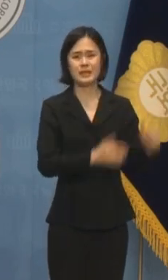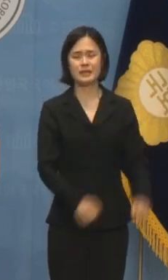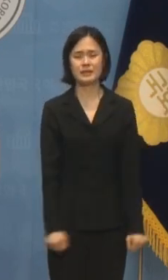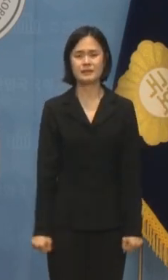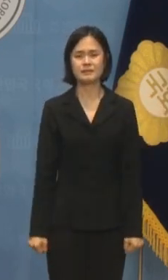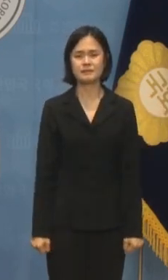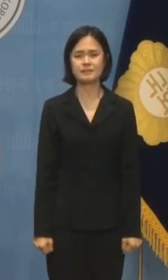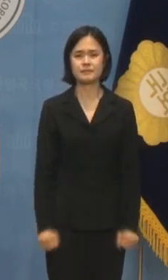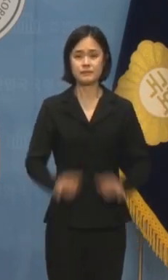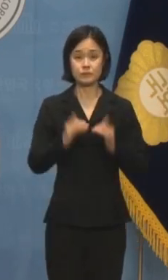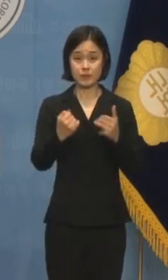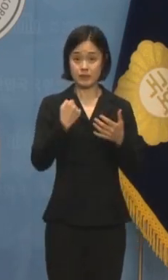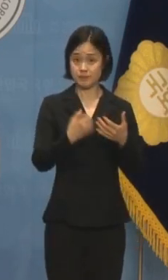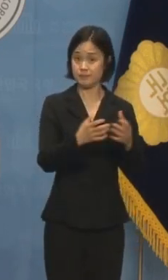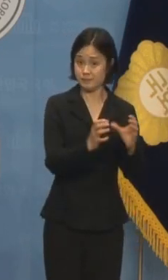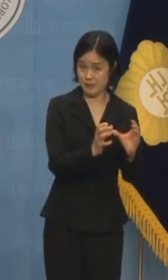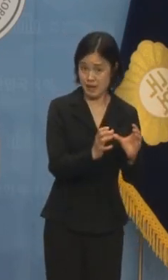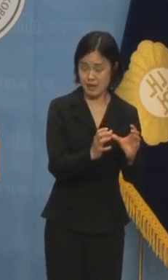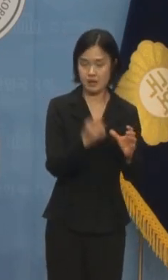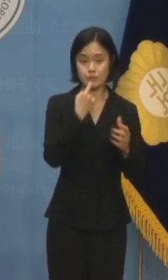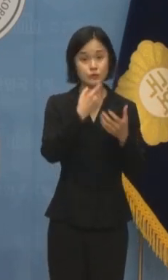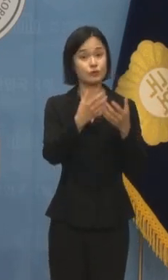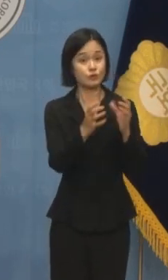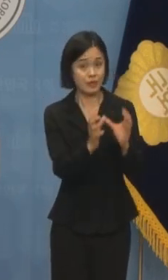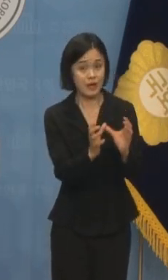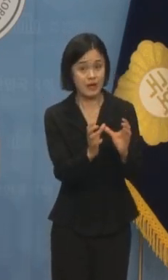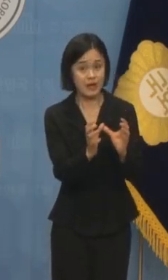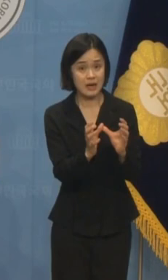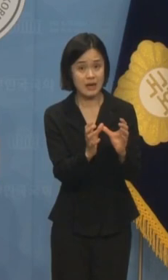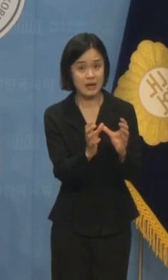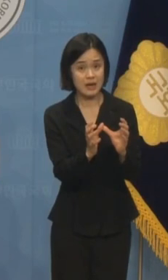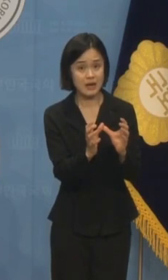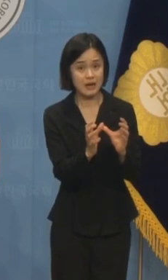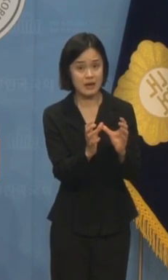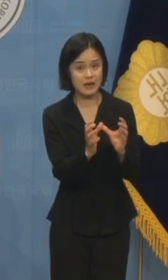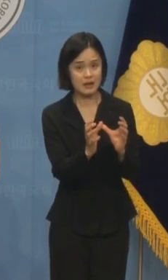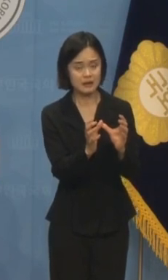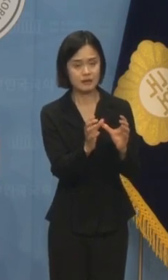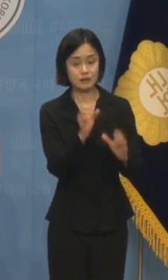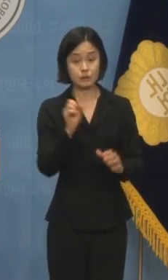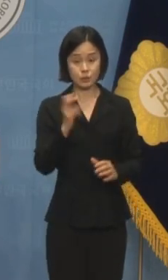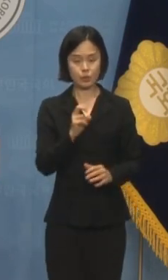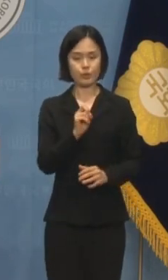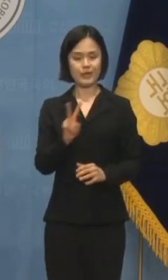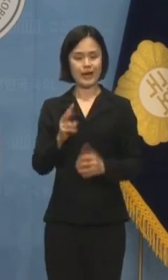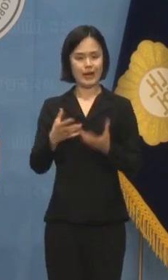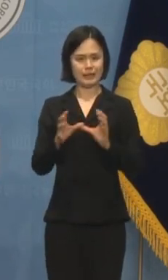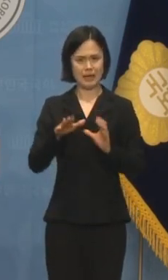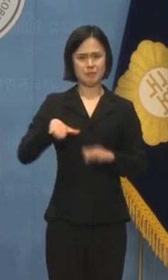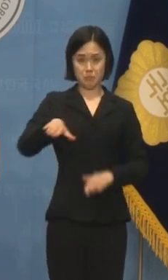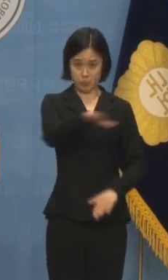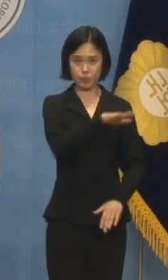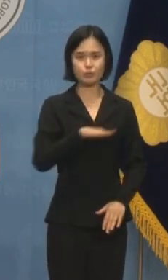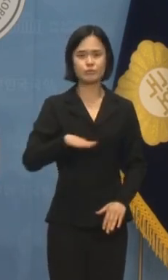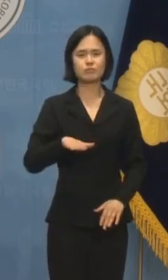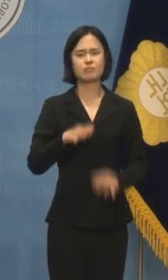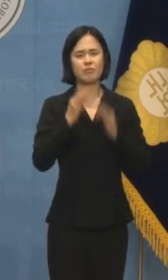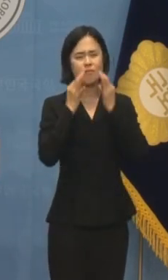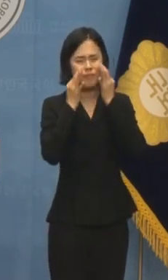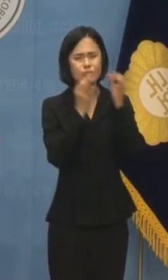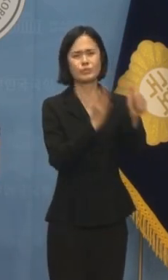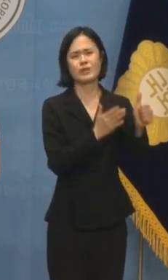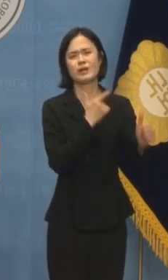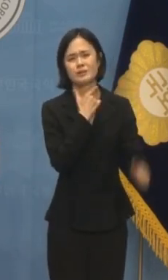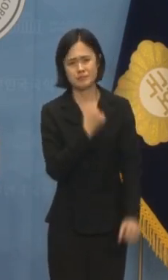국내에서도 더불어민주당을 비롯한 모든 야당에서도 간곡히 호소한다